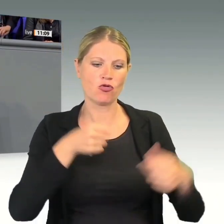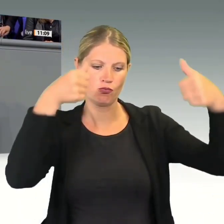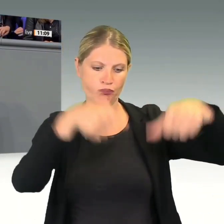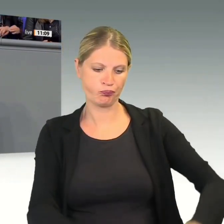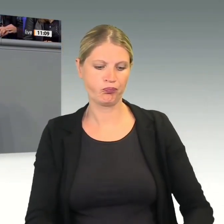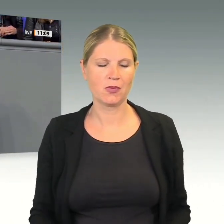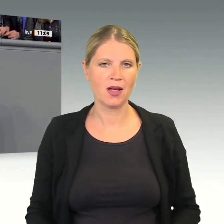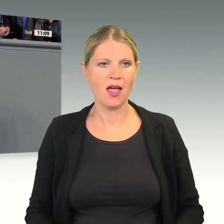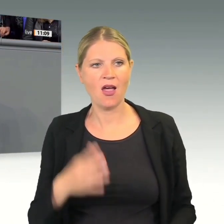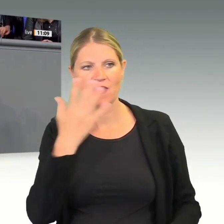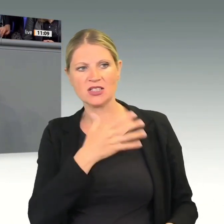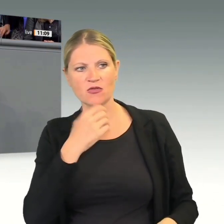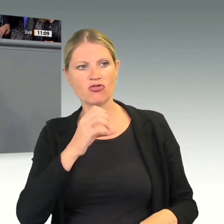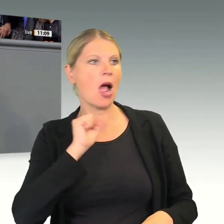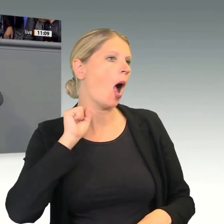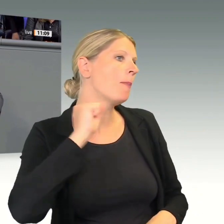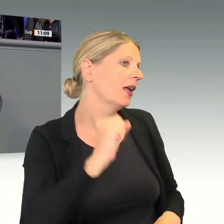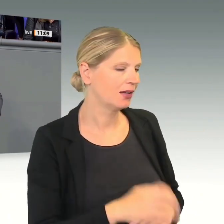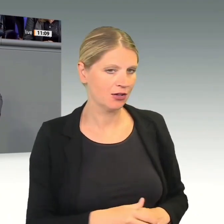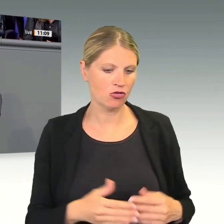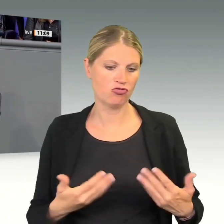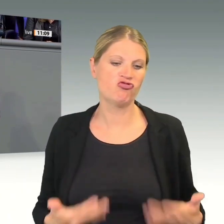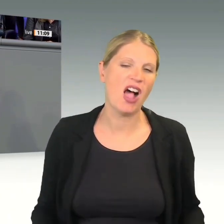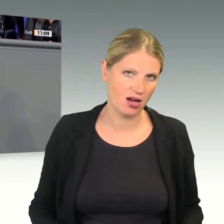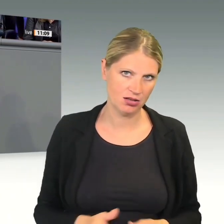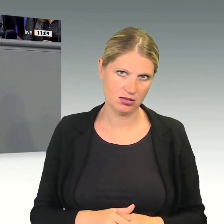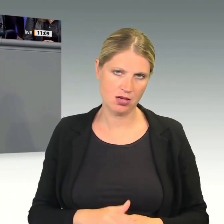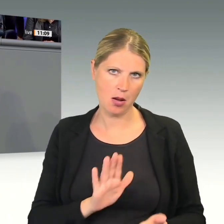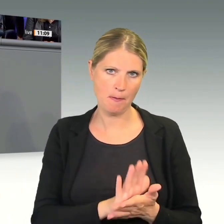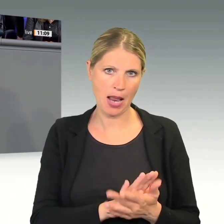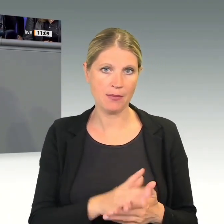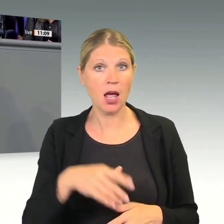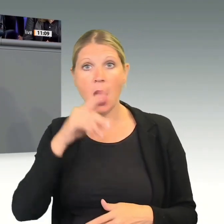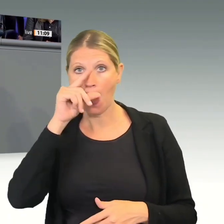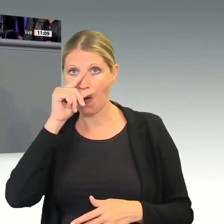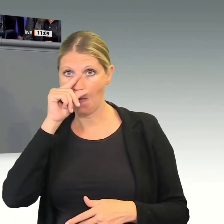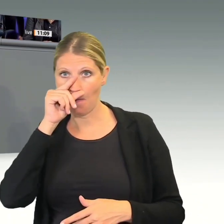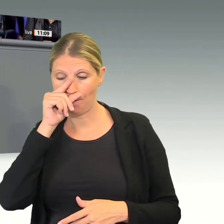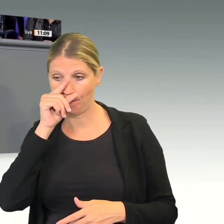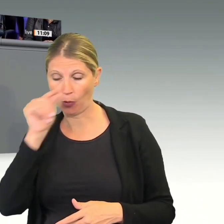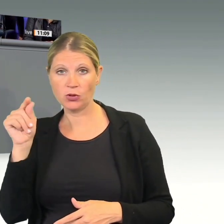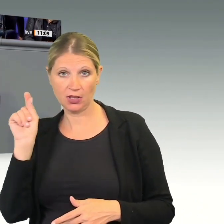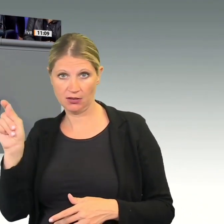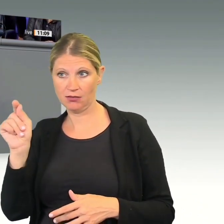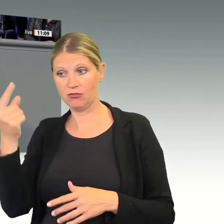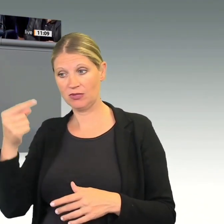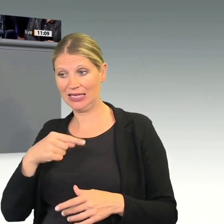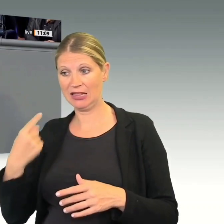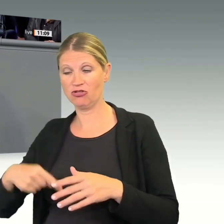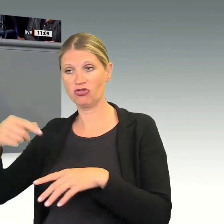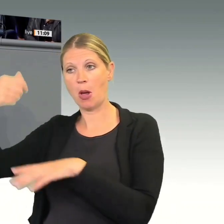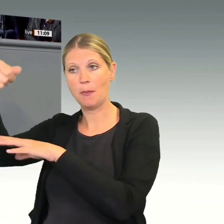dass ihr schwach und abhängig bleibt. Nachzulesen übrigens in der gemeinsamen Erklärung von Präsident Putin und Xi Jinping vom 5. Februar letzten Jahres.